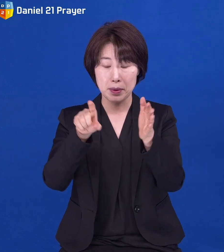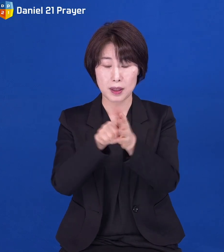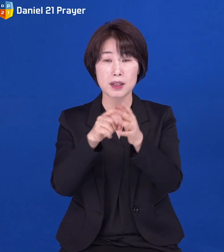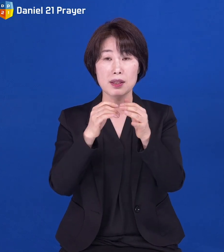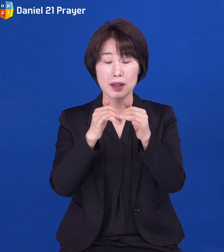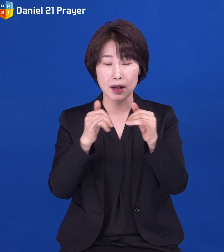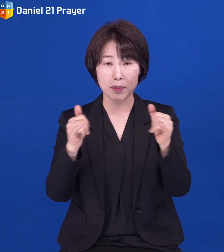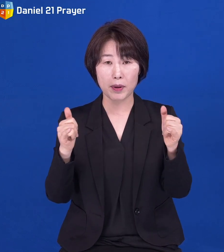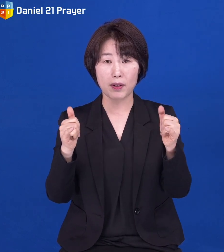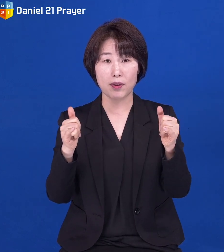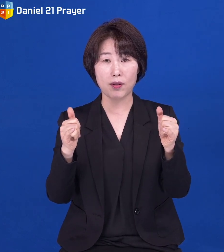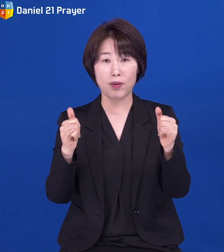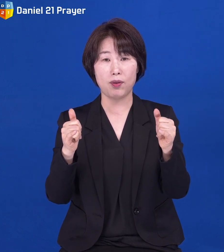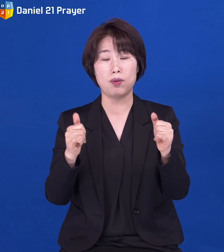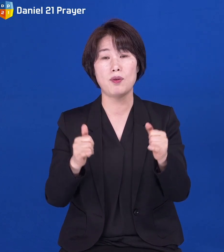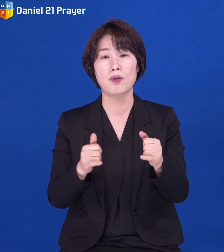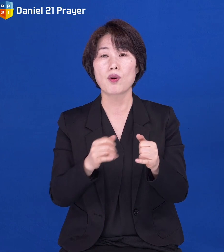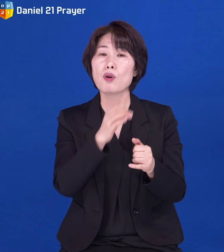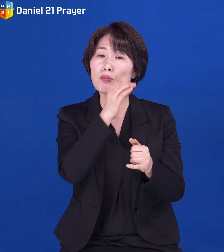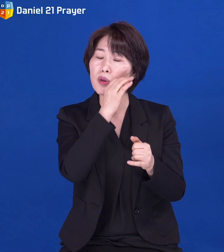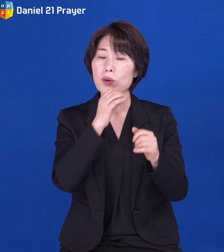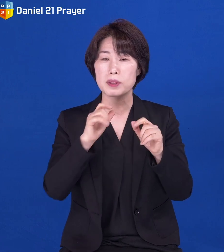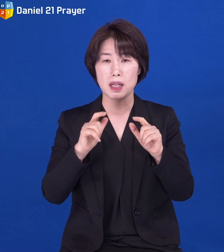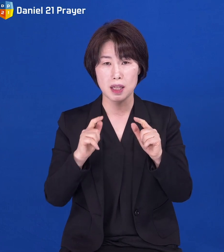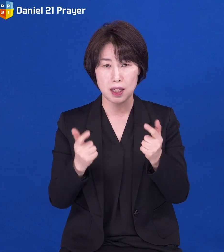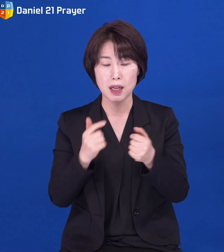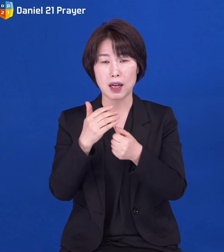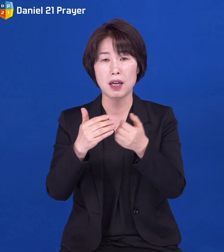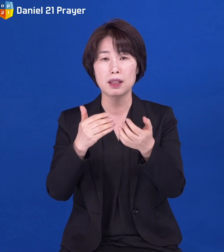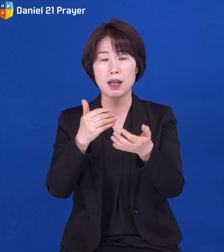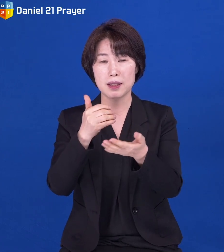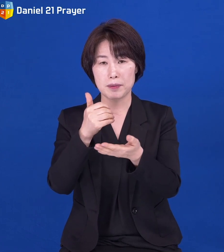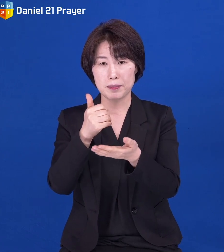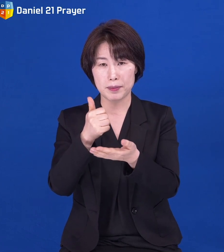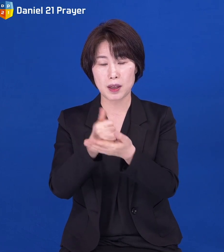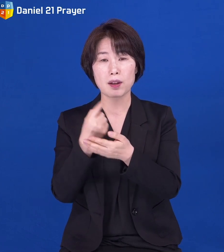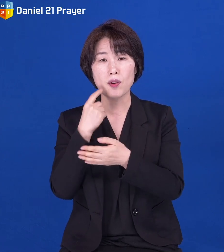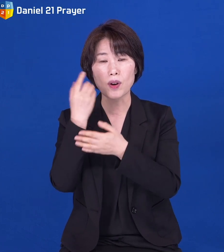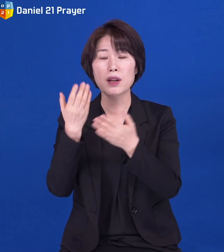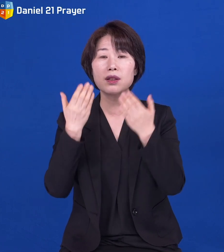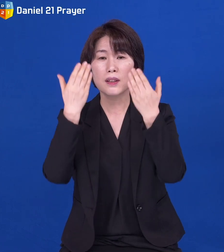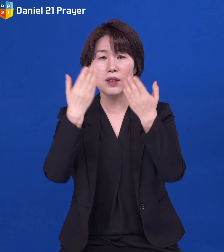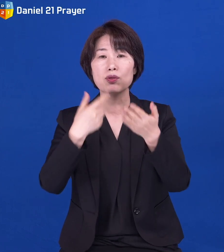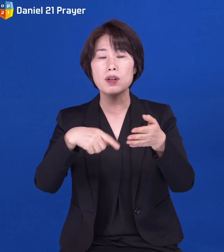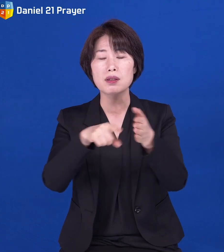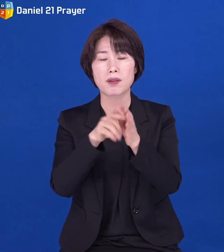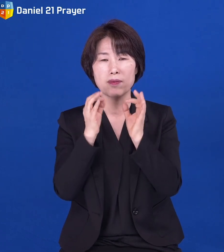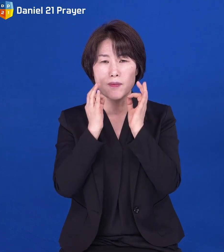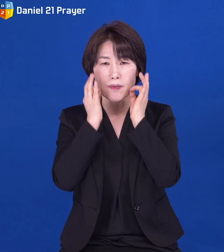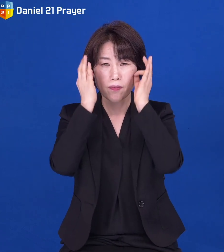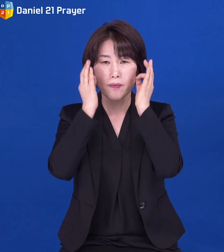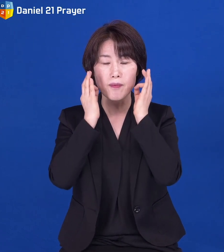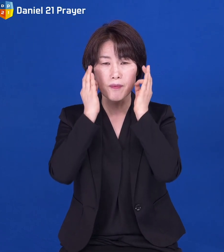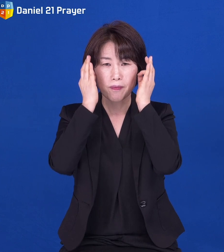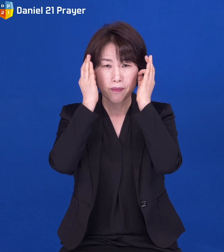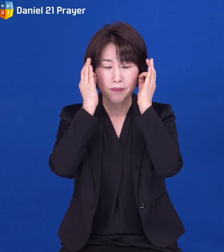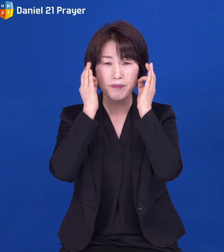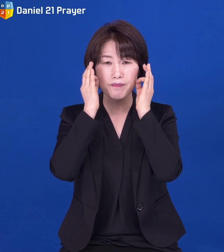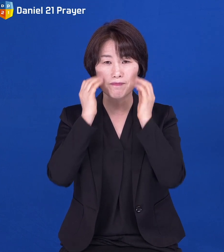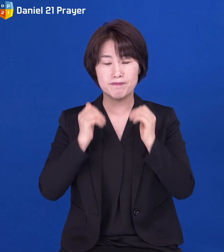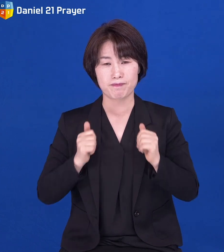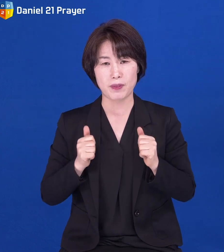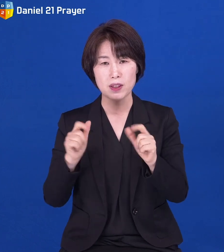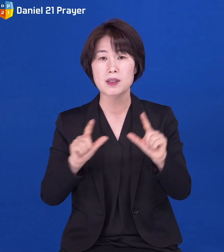게 정말 부끄럽지 않게 하나님께 보이기 위해서 정말 최선을 다해서 열심히 살려고 하고 있고요.